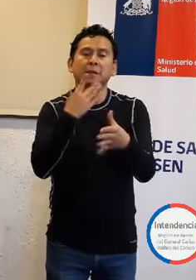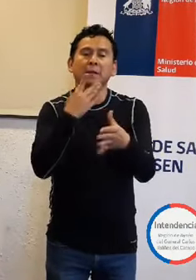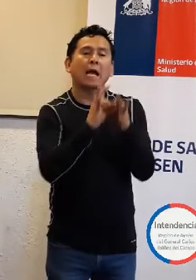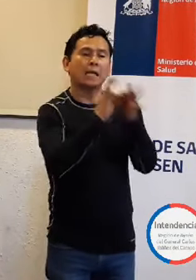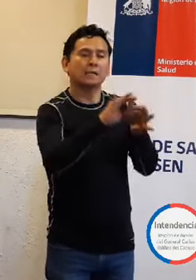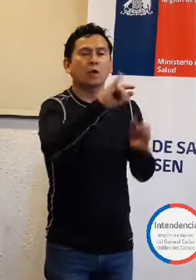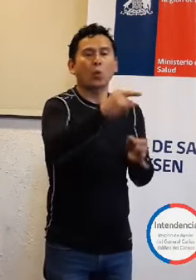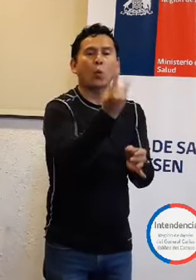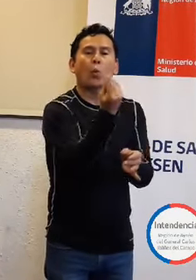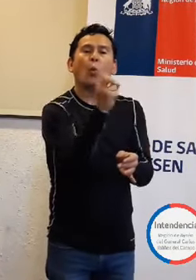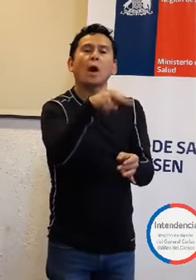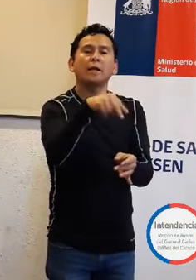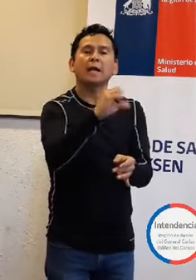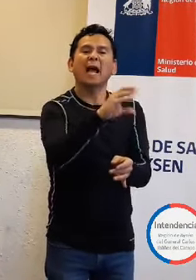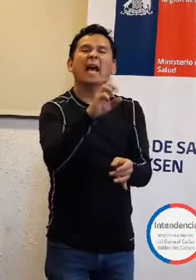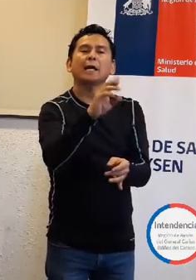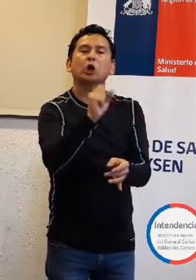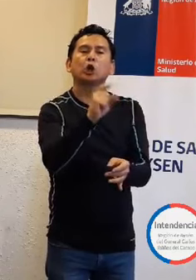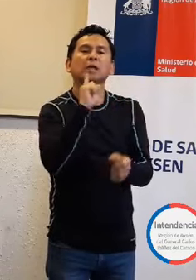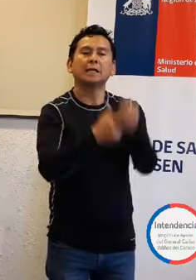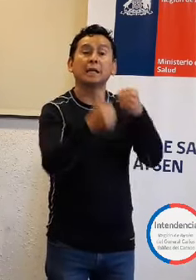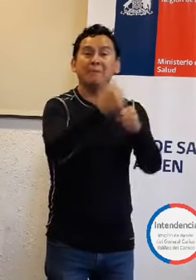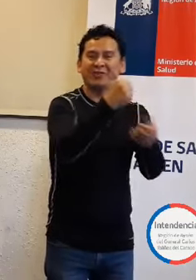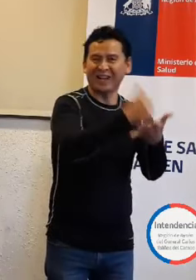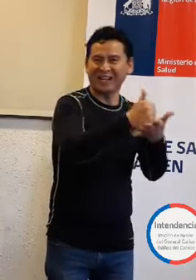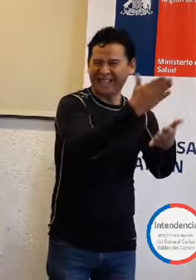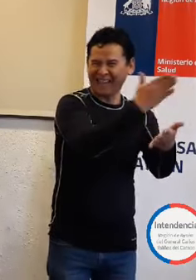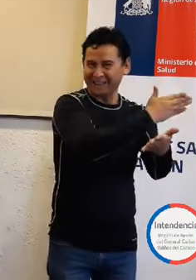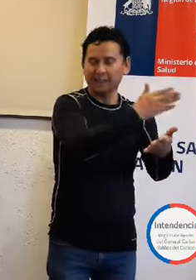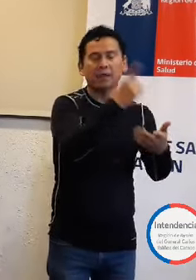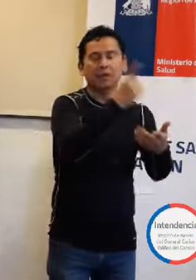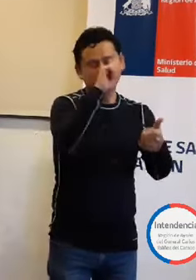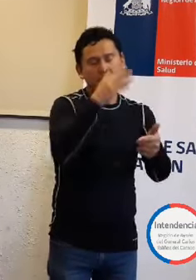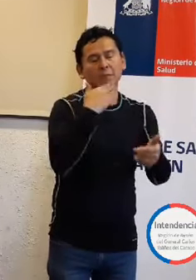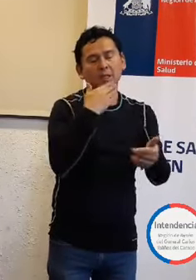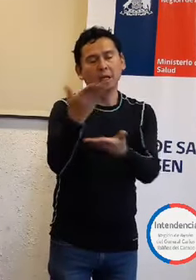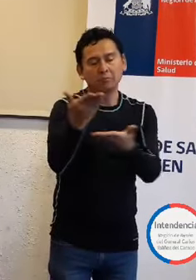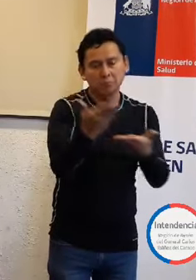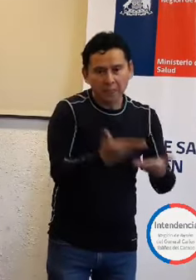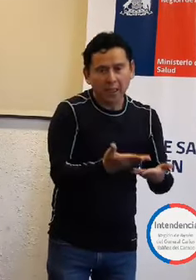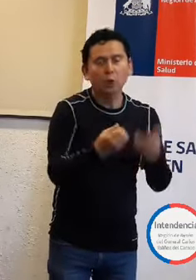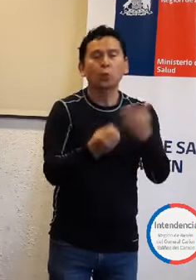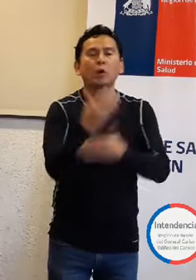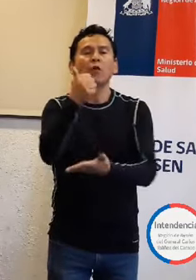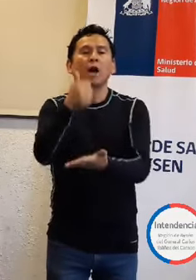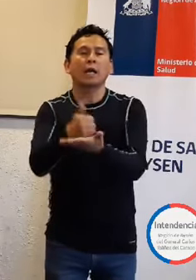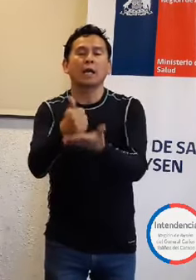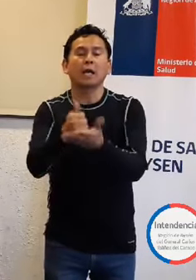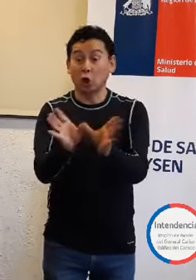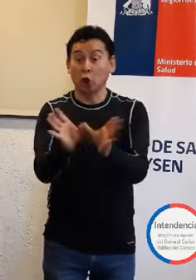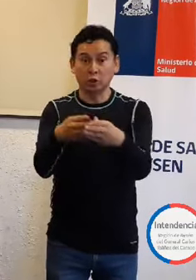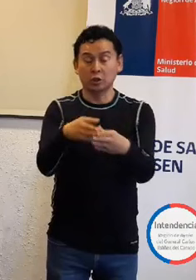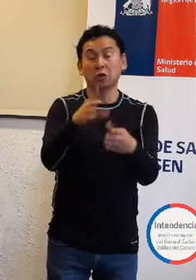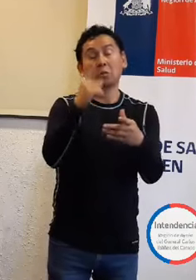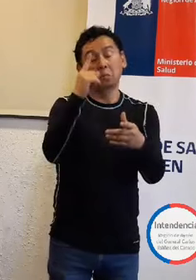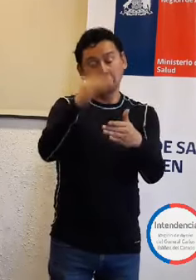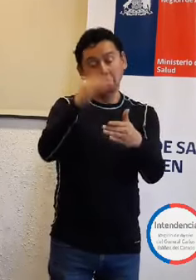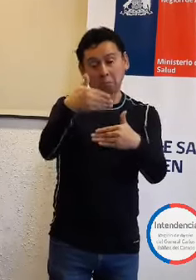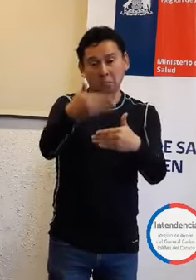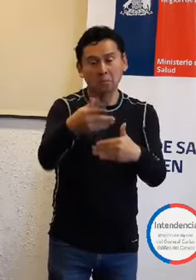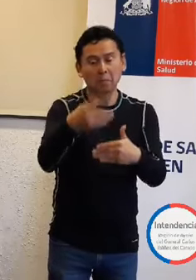estuvo como alcalde suplente y también hacer la invitación al nuevo alcalde electo por el consejo por el periodo que